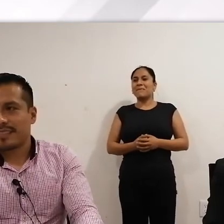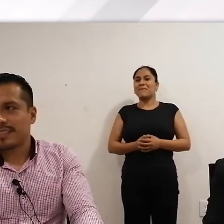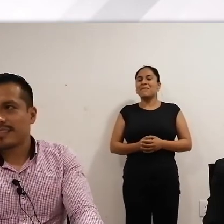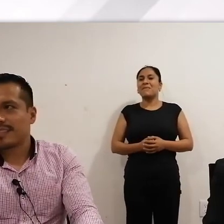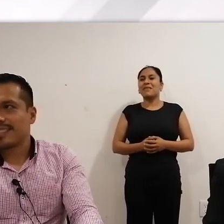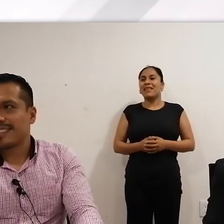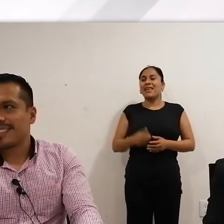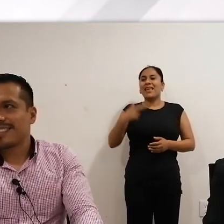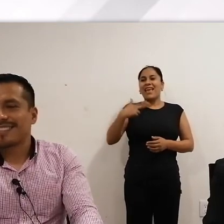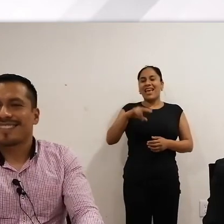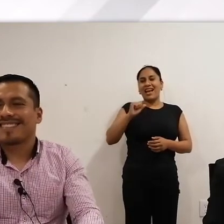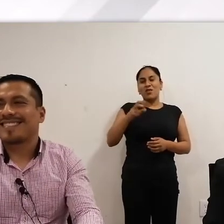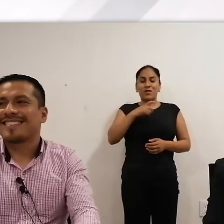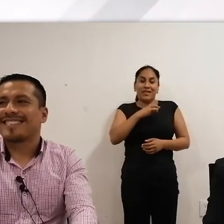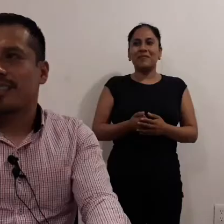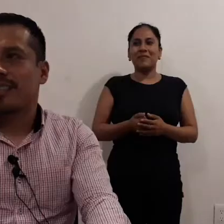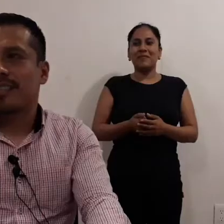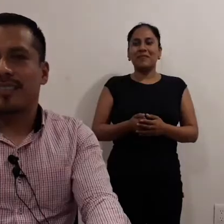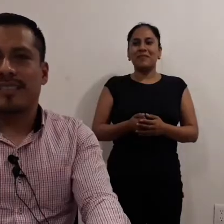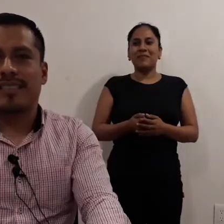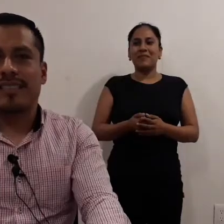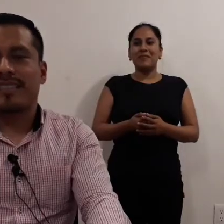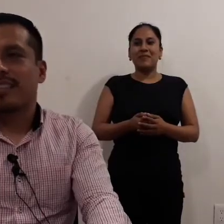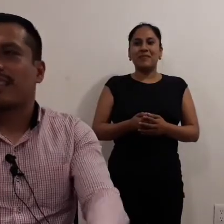Harold está un poco nervioso.